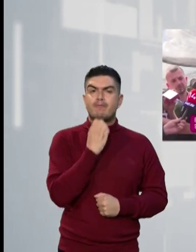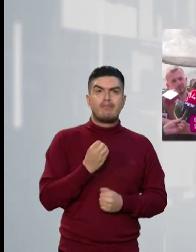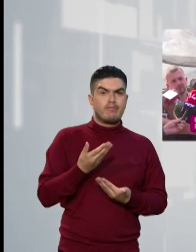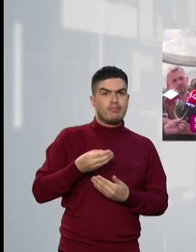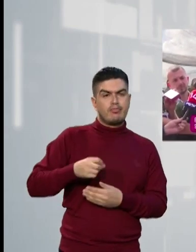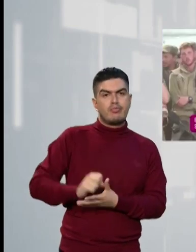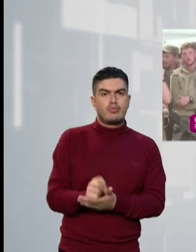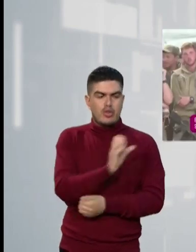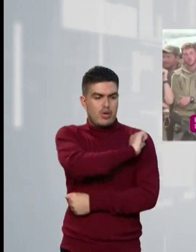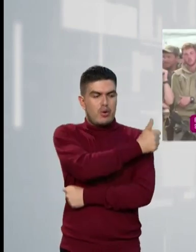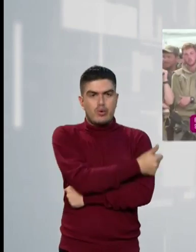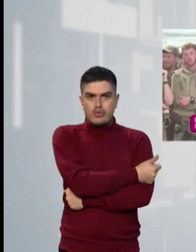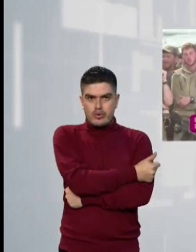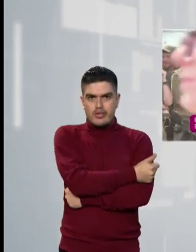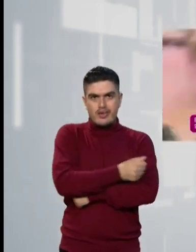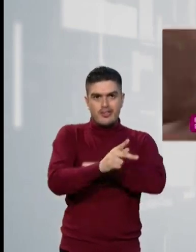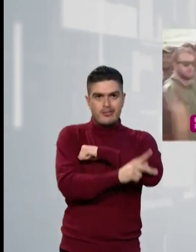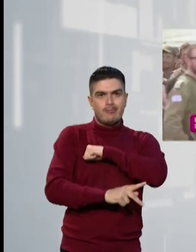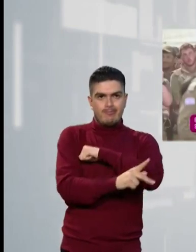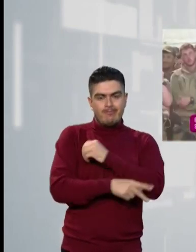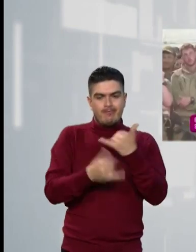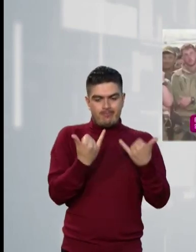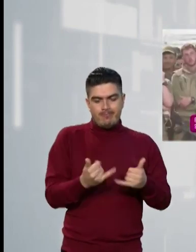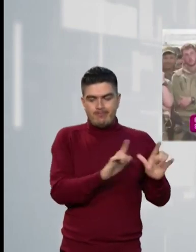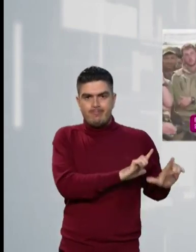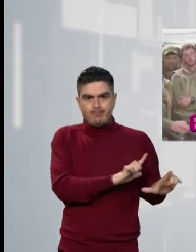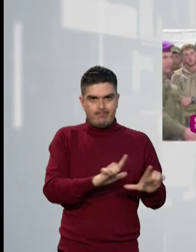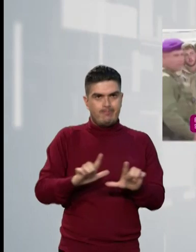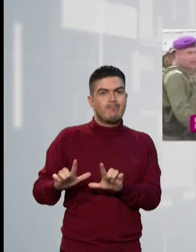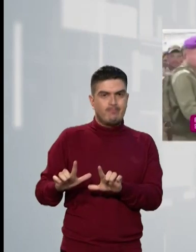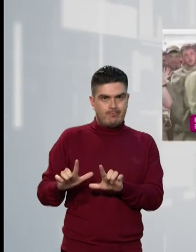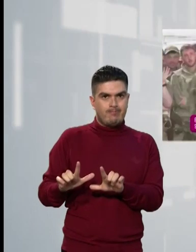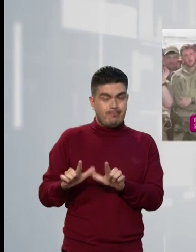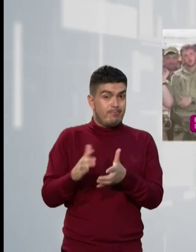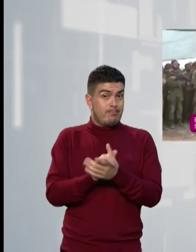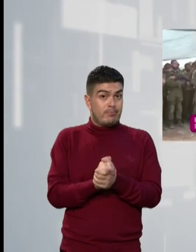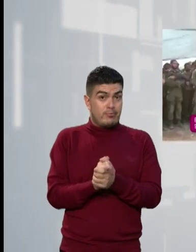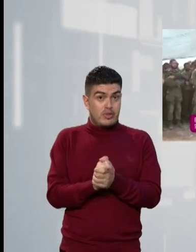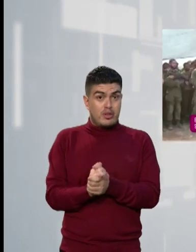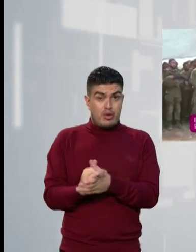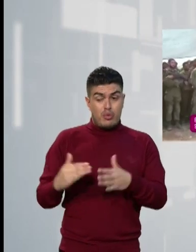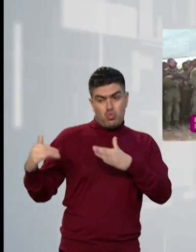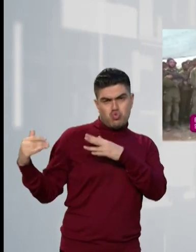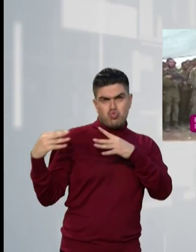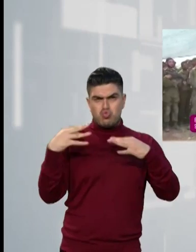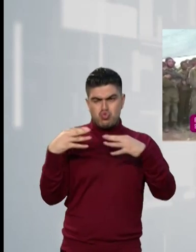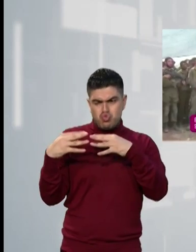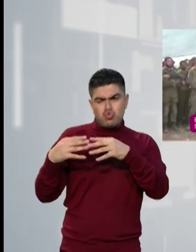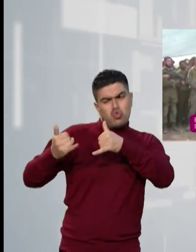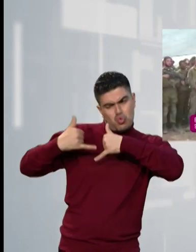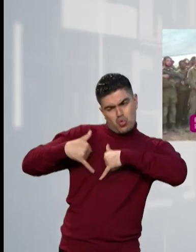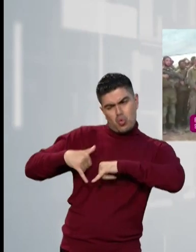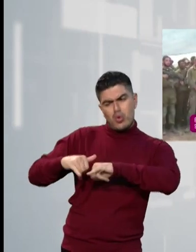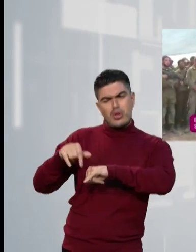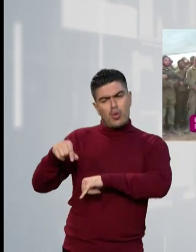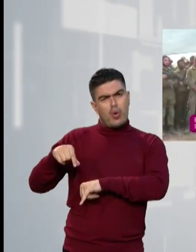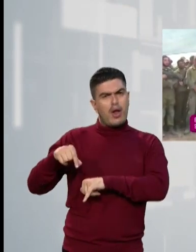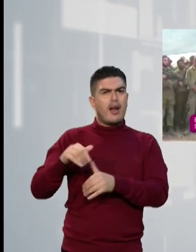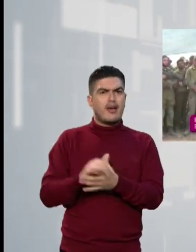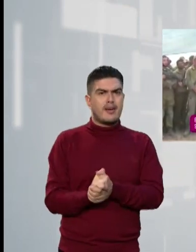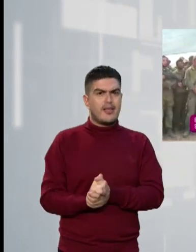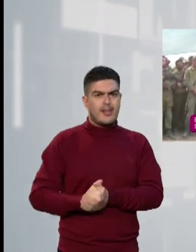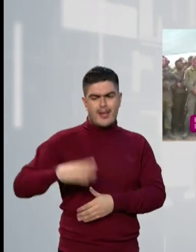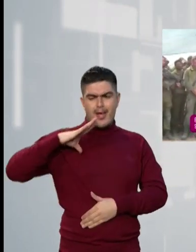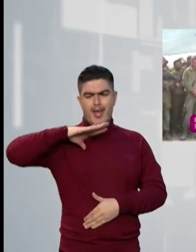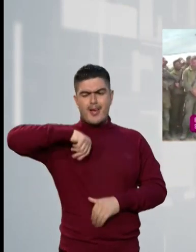autoridades del país están preparando el terreno para iniciar la ofensiva terrestre en la franja de gaza operación con la que buscan acabar con